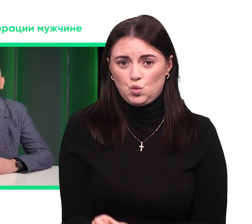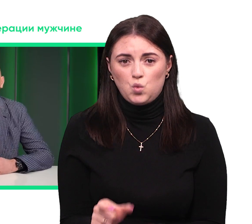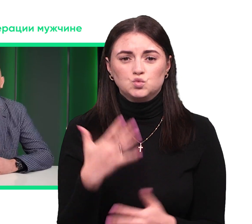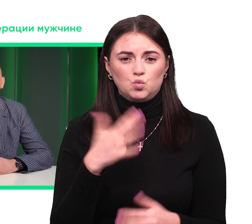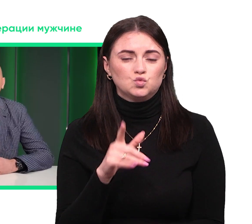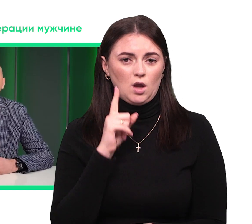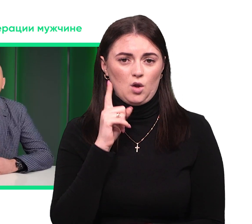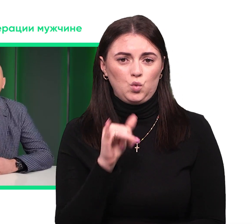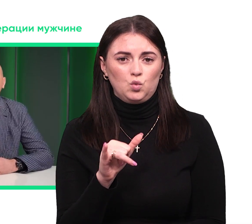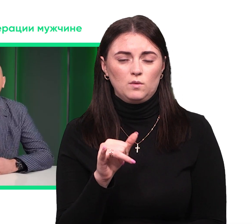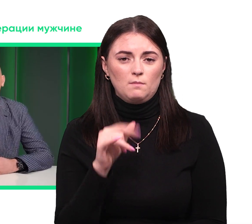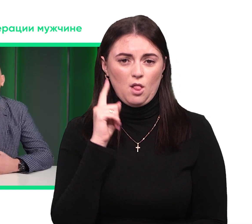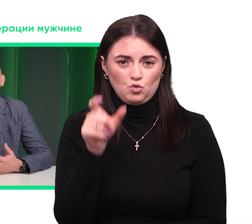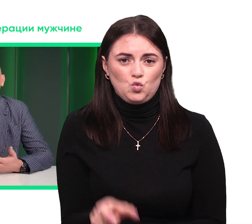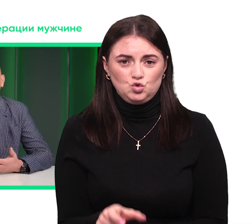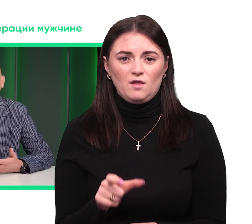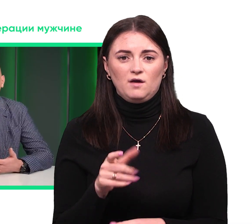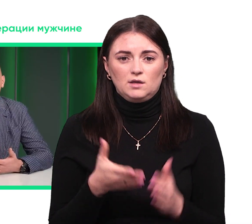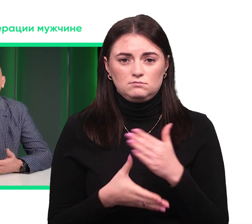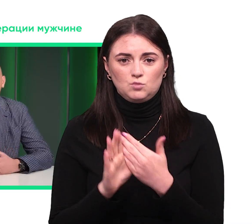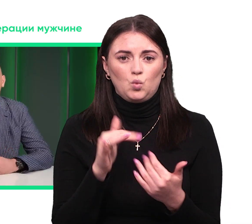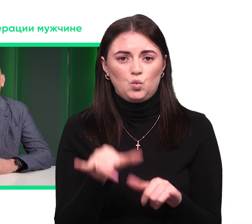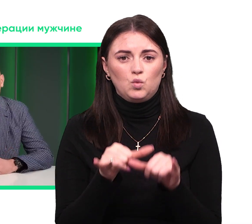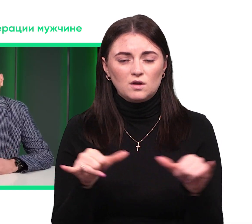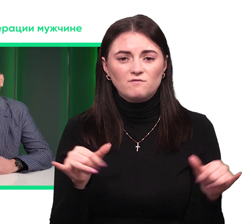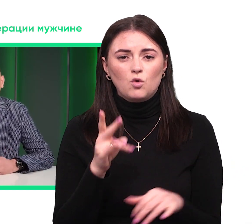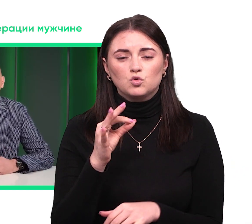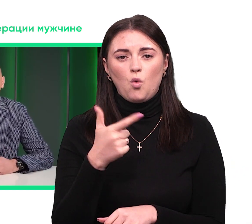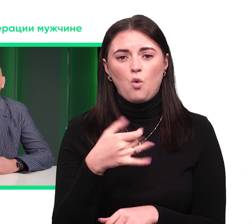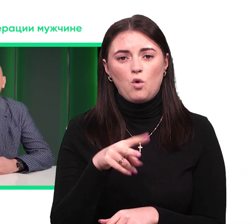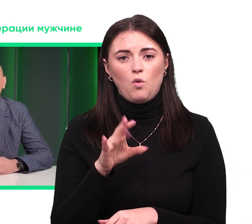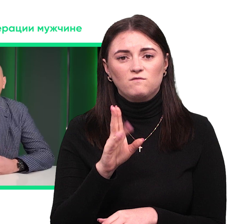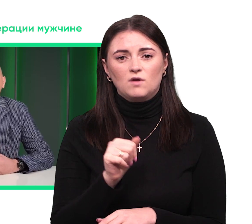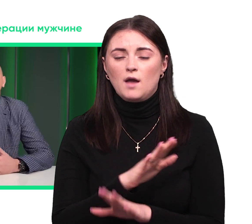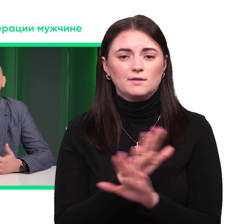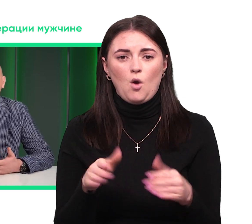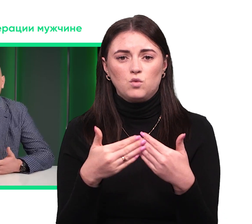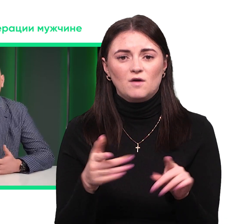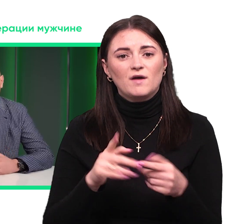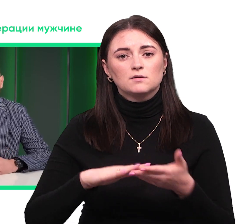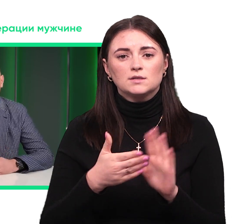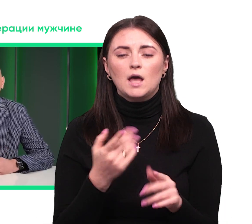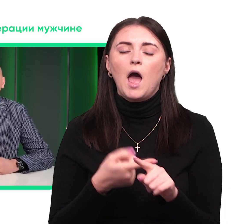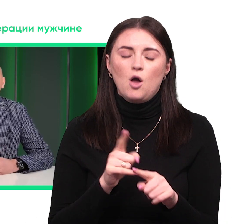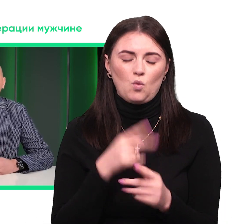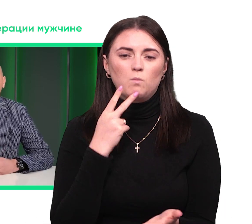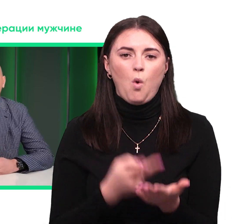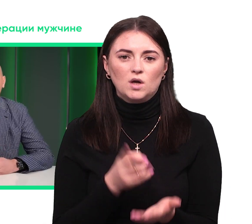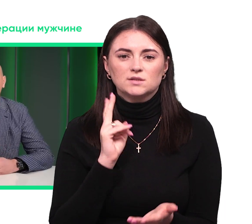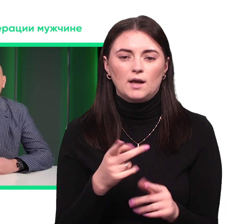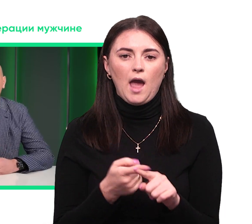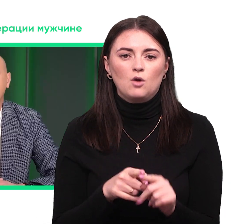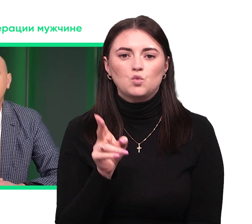уже юноша, если уже половой член у него развит, но головка не открывается, конечно же, в этой ситуации это абсолютное показание к